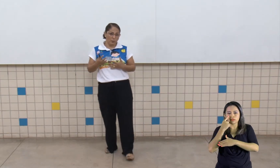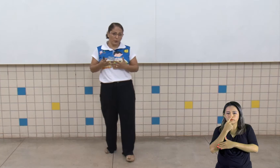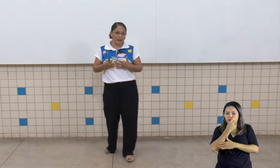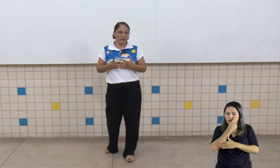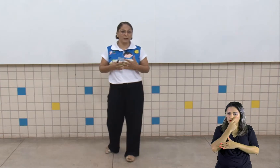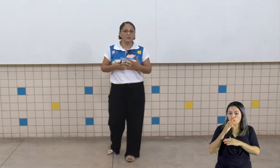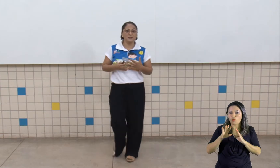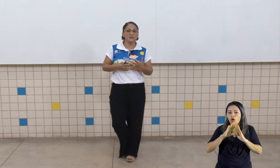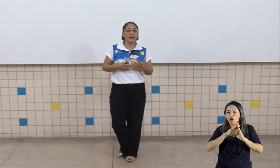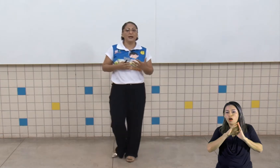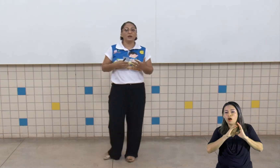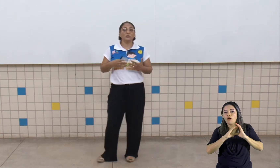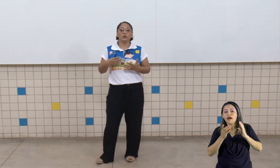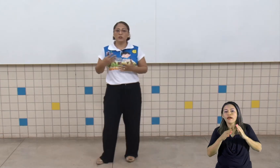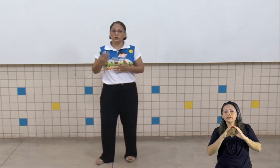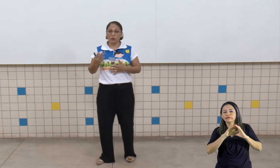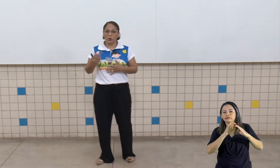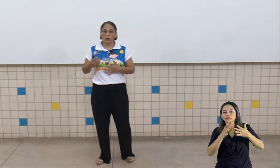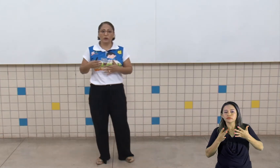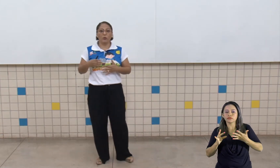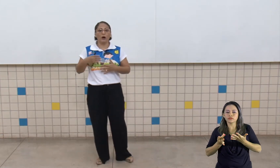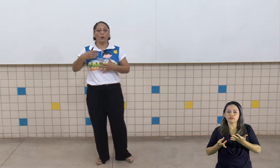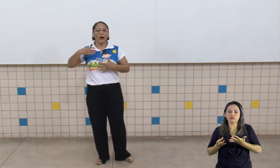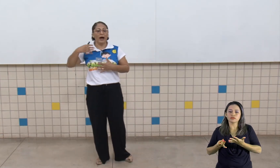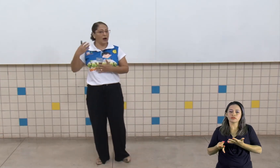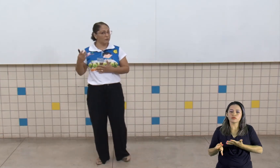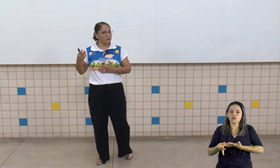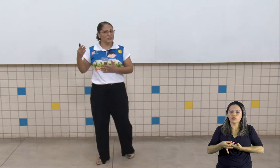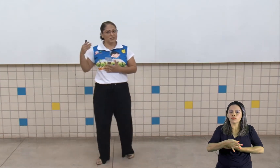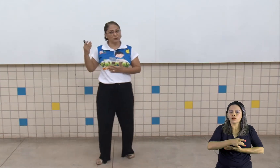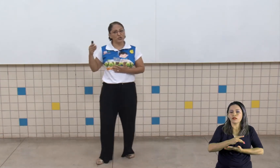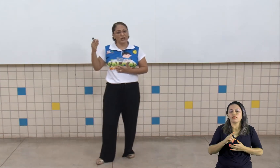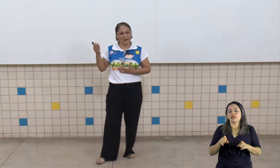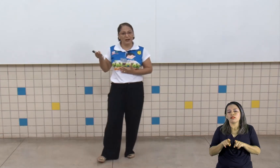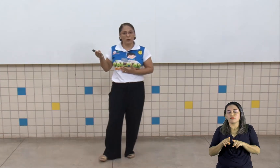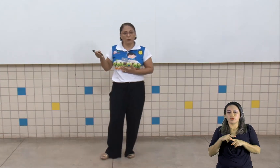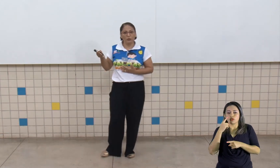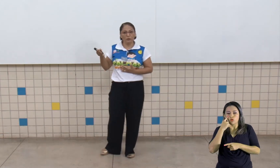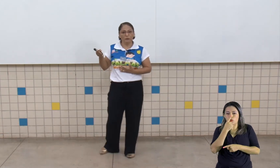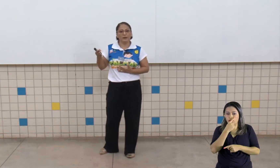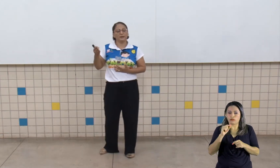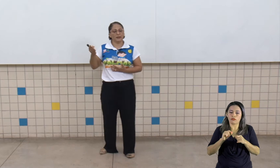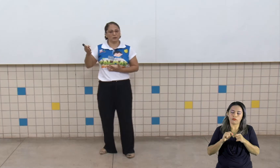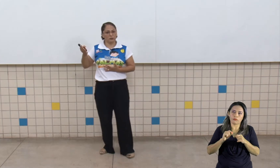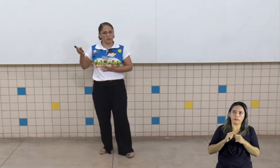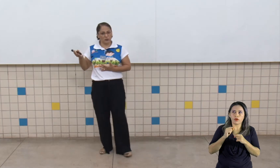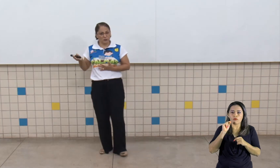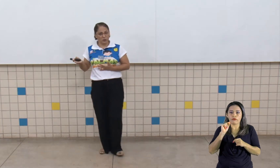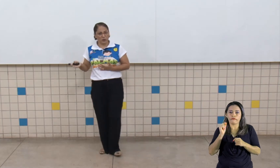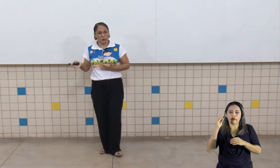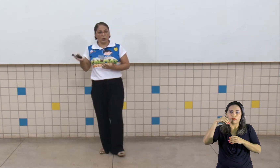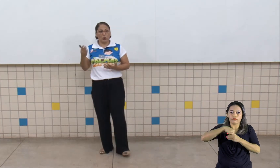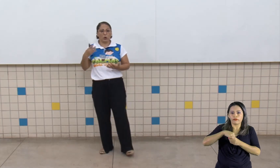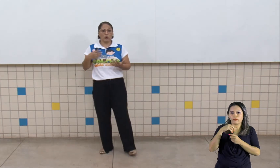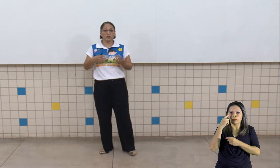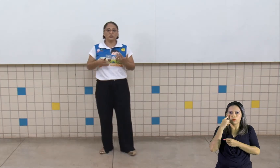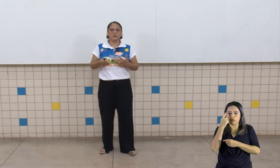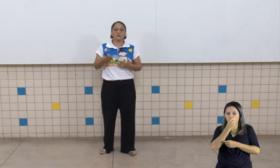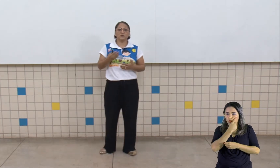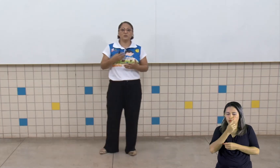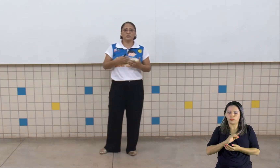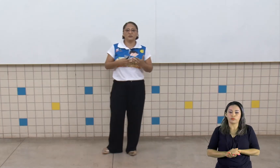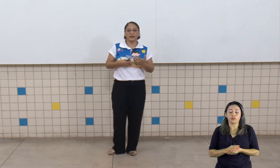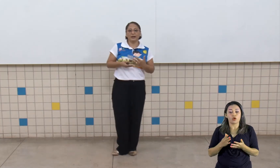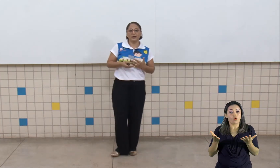os componentes do nosso olho e qual a função de cada um dentro do nosso olho. Hoje